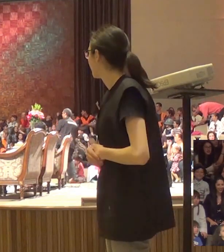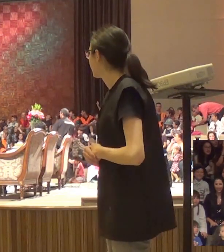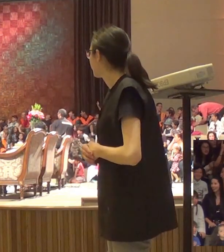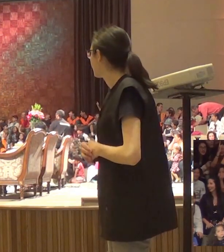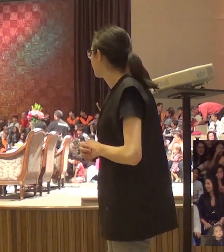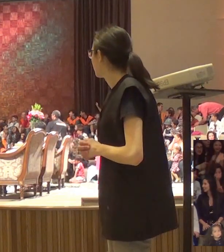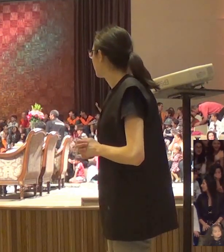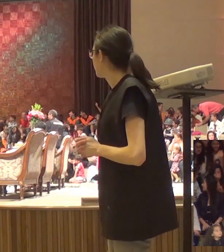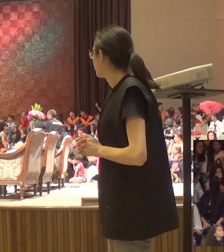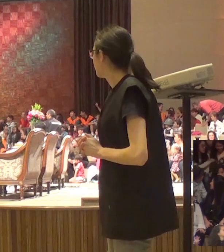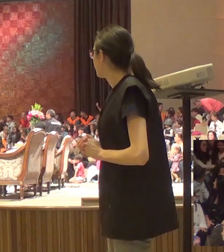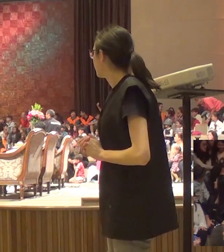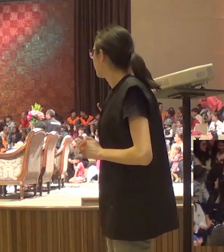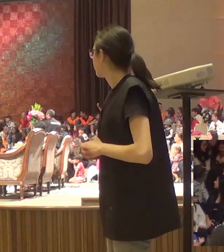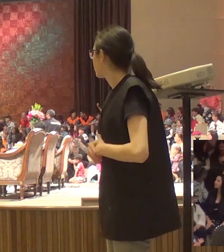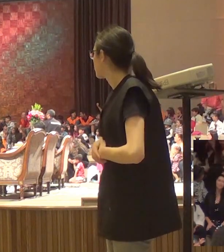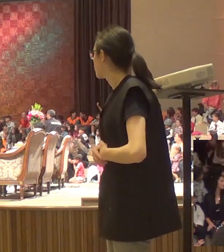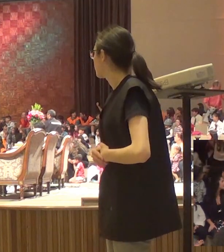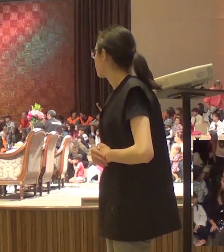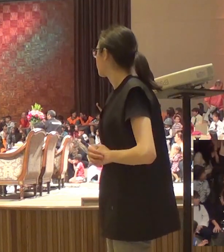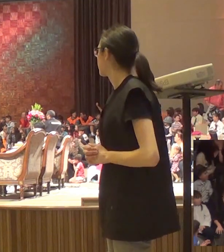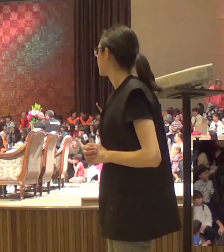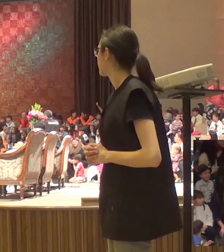ver. Vem cá. Vem cá.